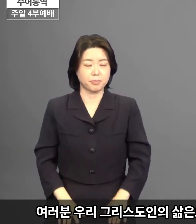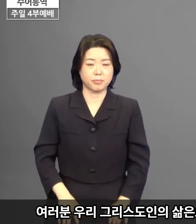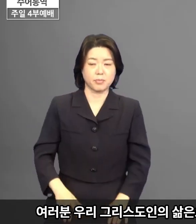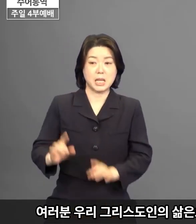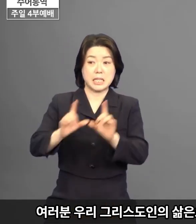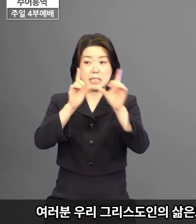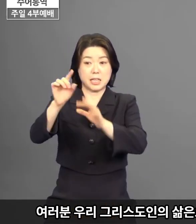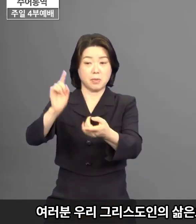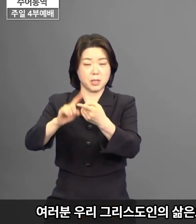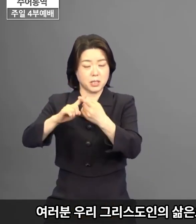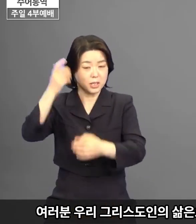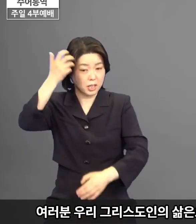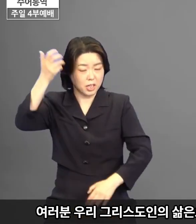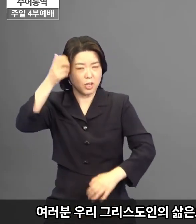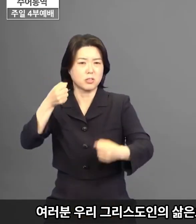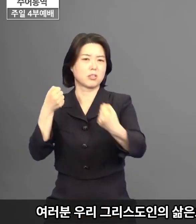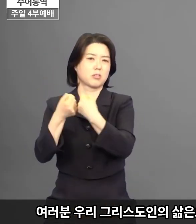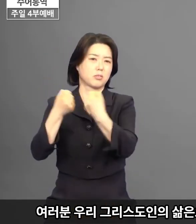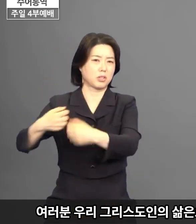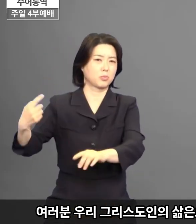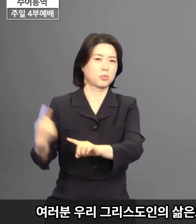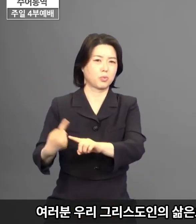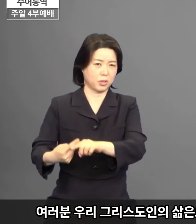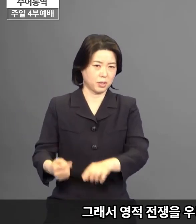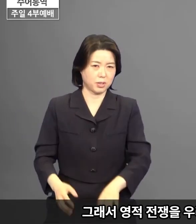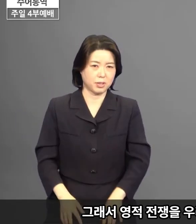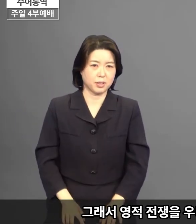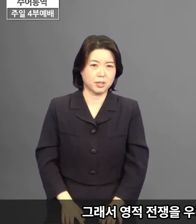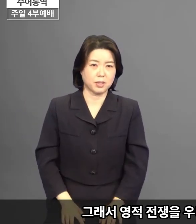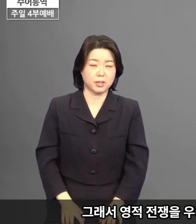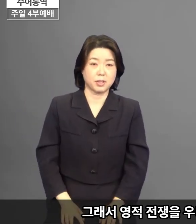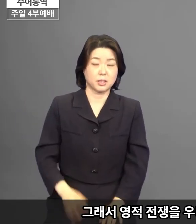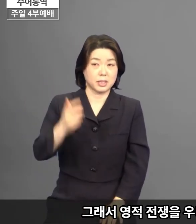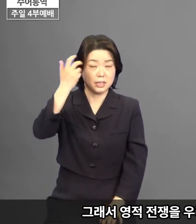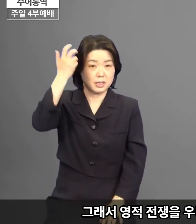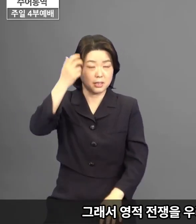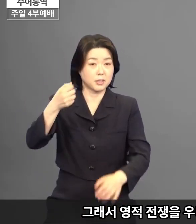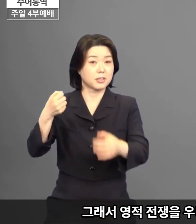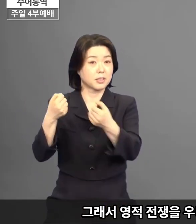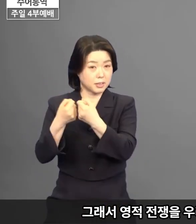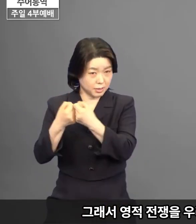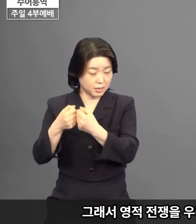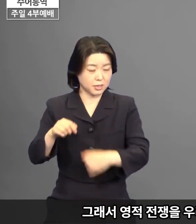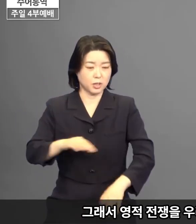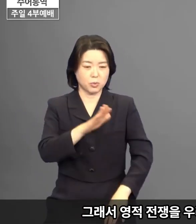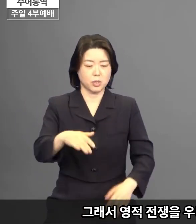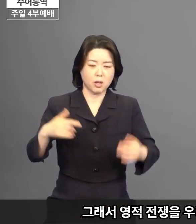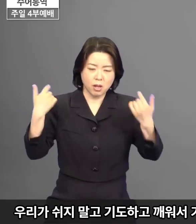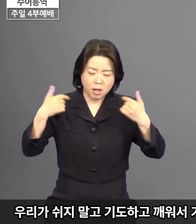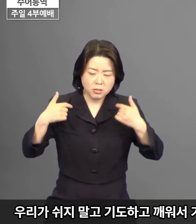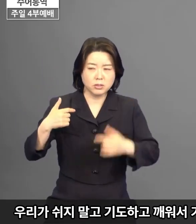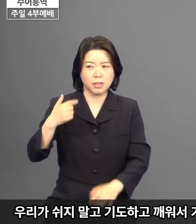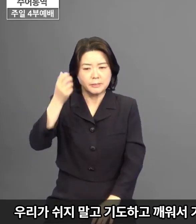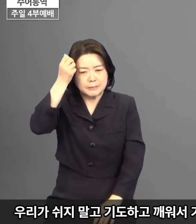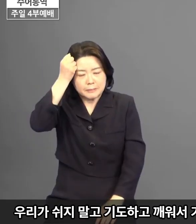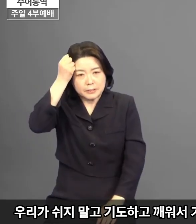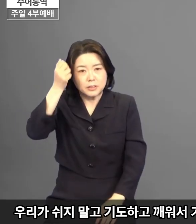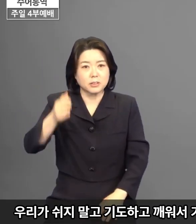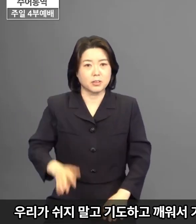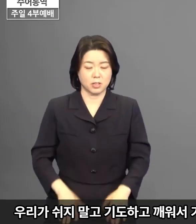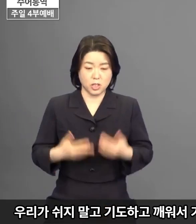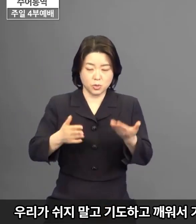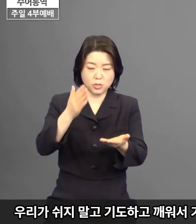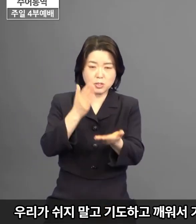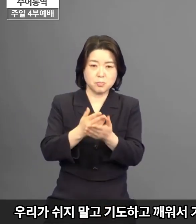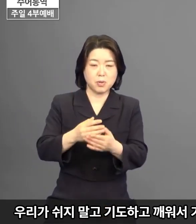영적 전쟁입니다. 전투입니다. 그래서 영적 전쟁을 우리가 항상 치러야 되는 거죠. 우리가 쉬지 말고 기도하고